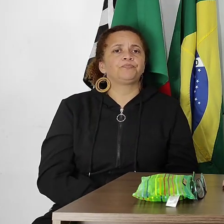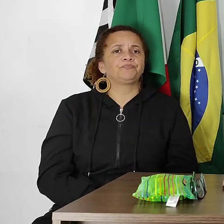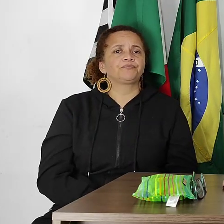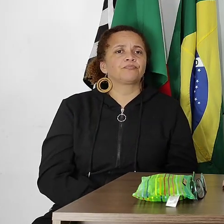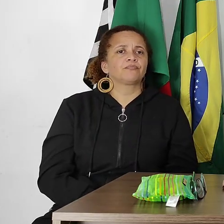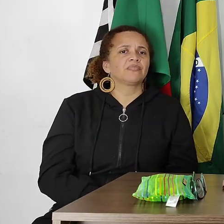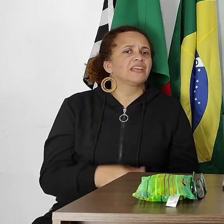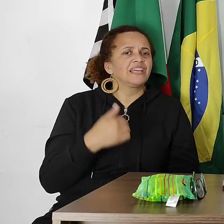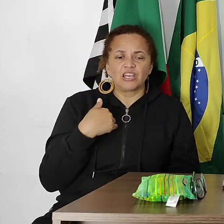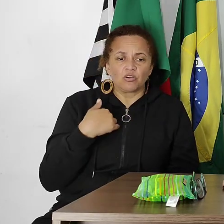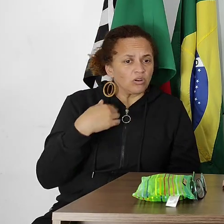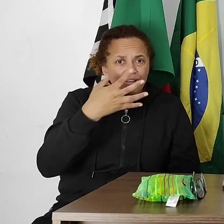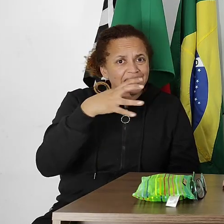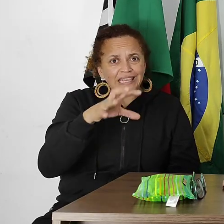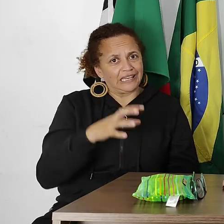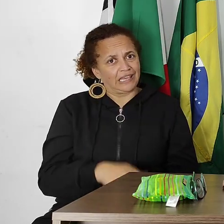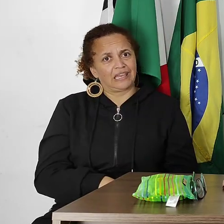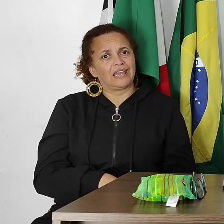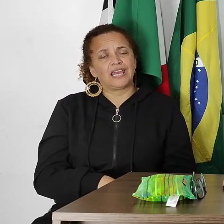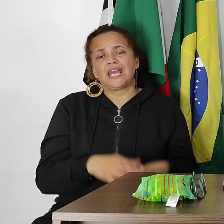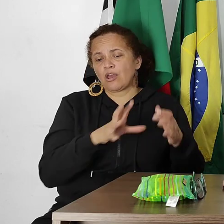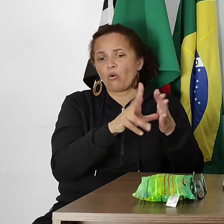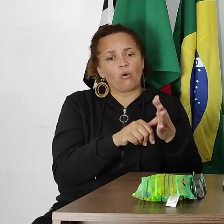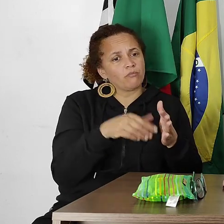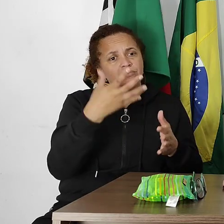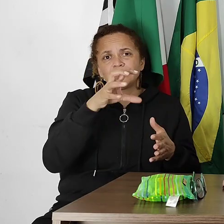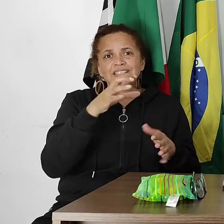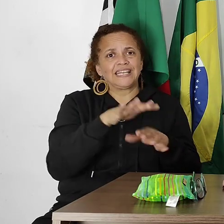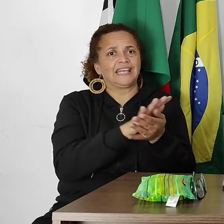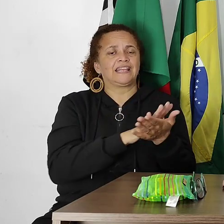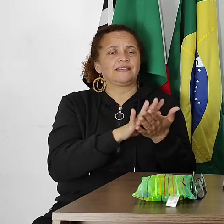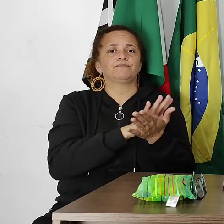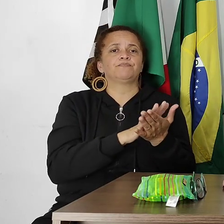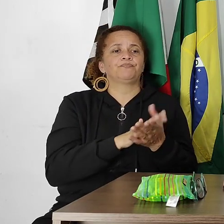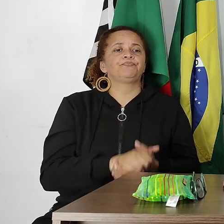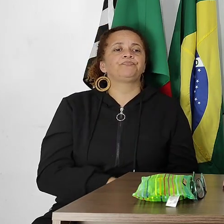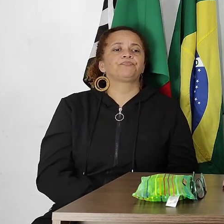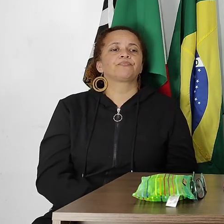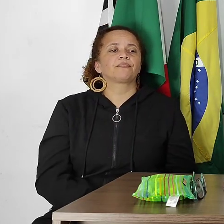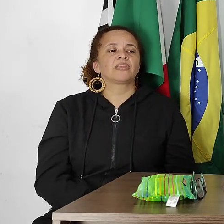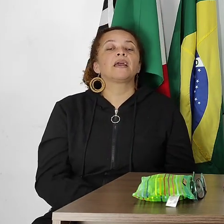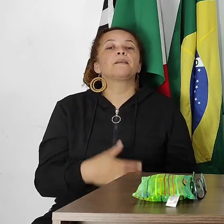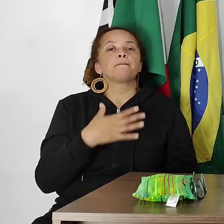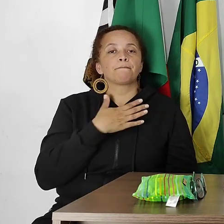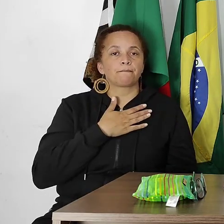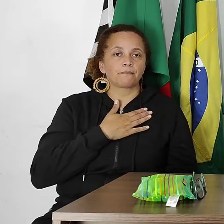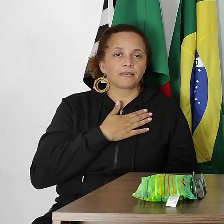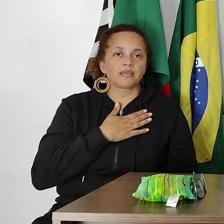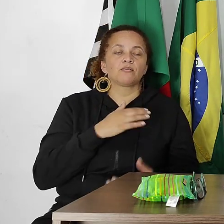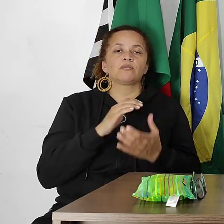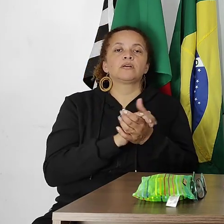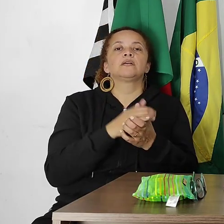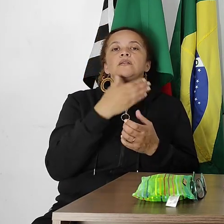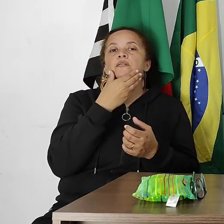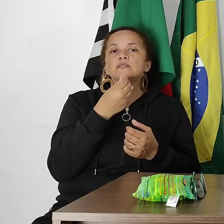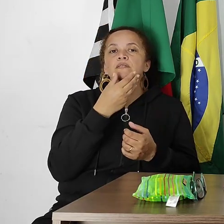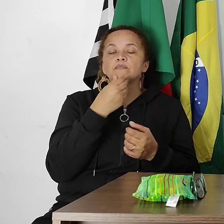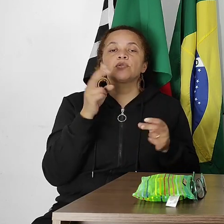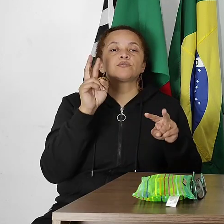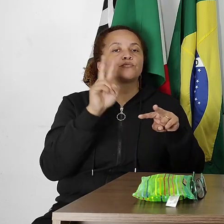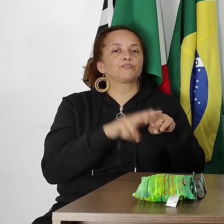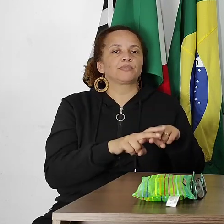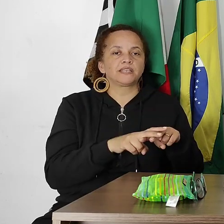da minha postura, que eu não ia querer. E aí, bom, foi preso na segunda-feira, a gente foi lá e quando